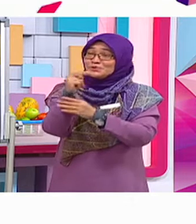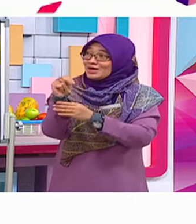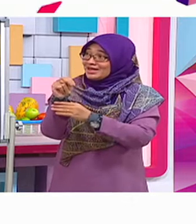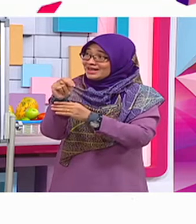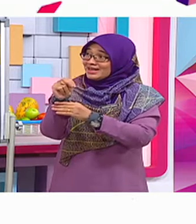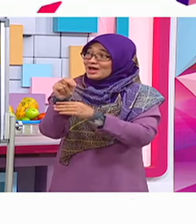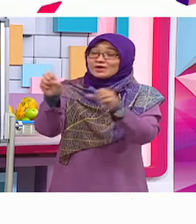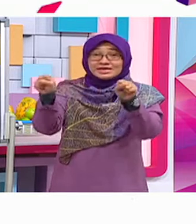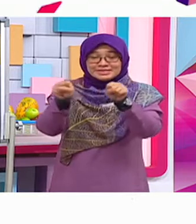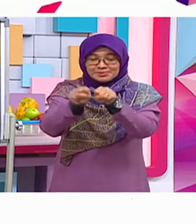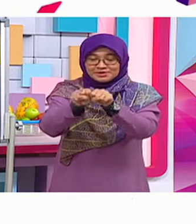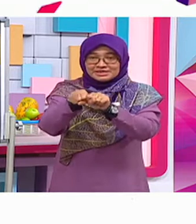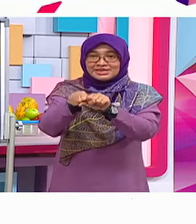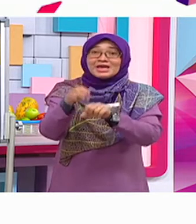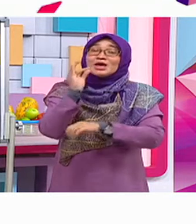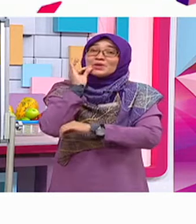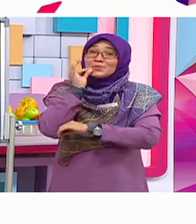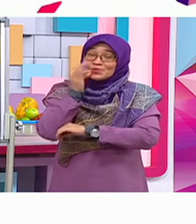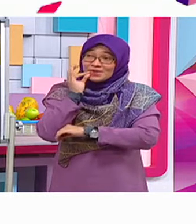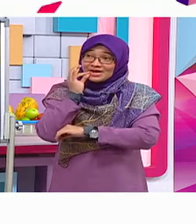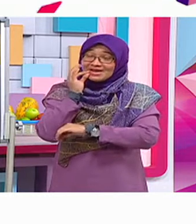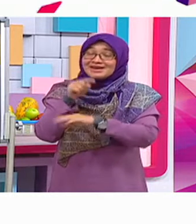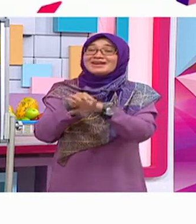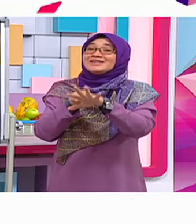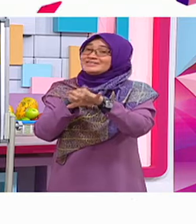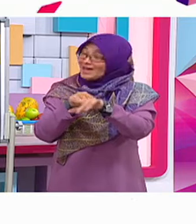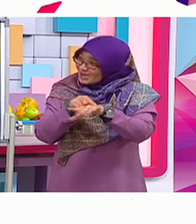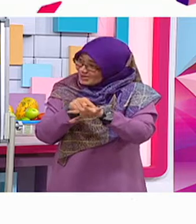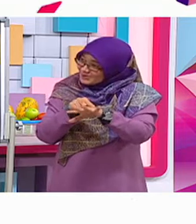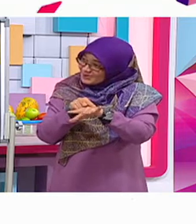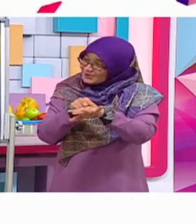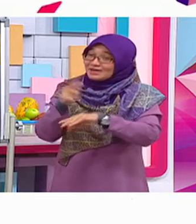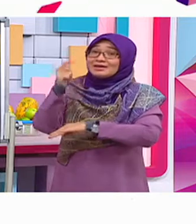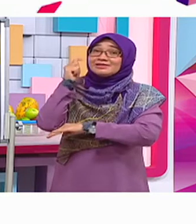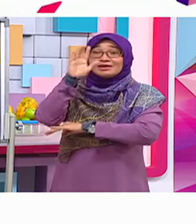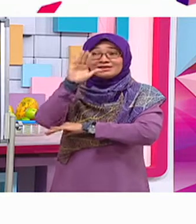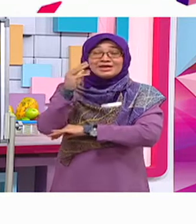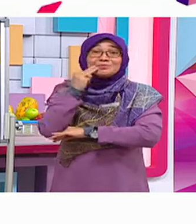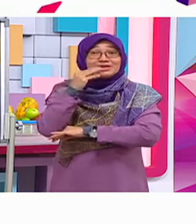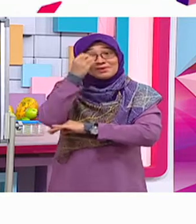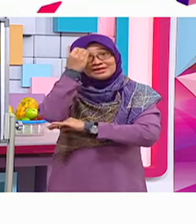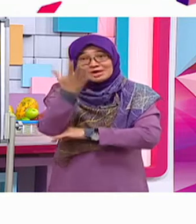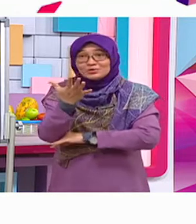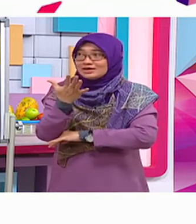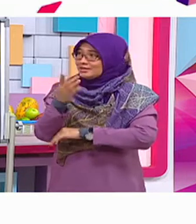tumbuhan Oke seperti buah daun atau tadi yang Mira bagi tahu tadi